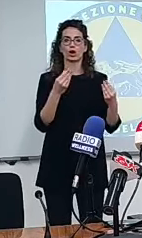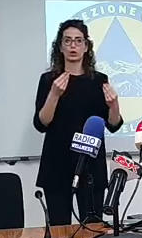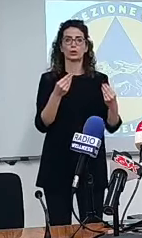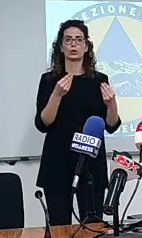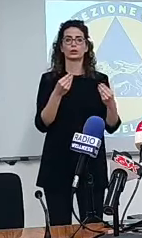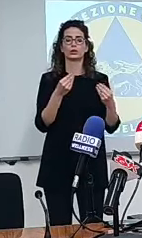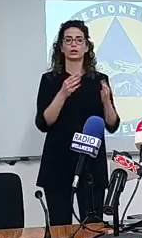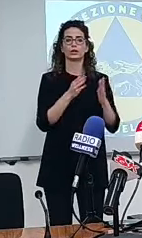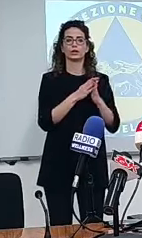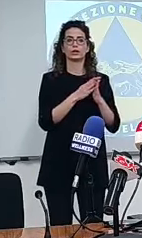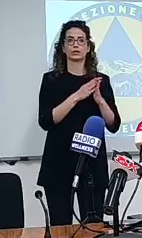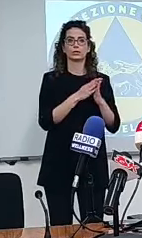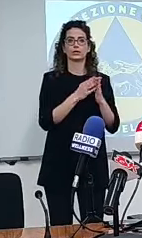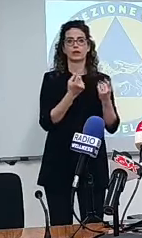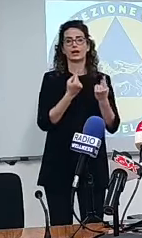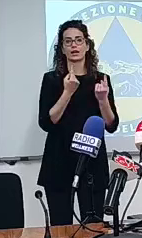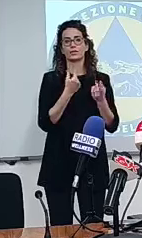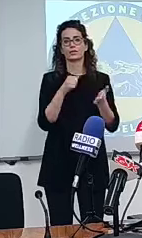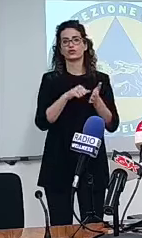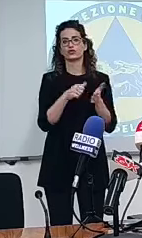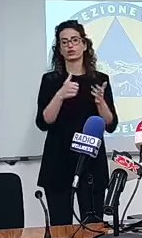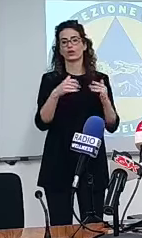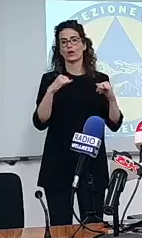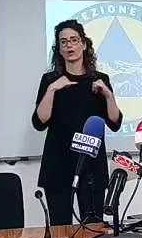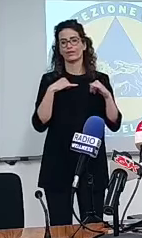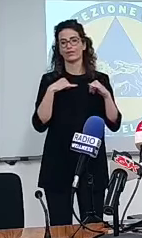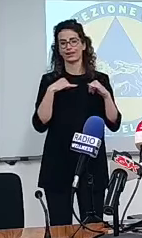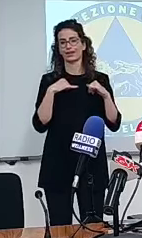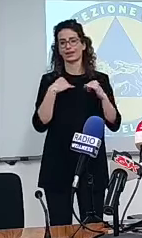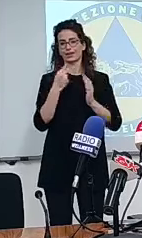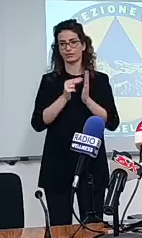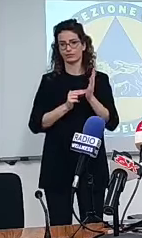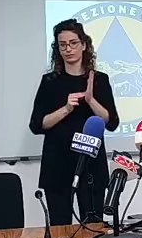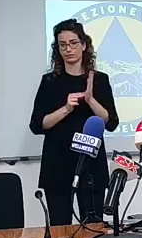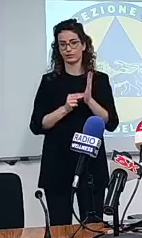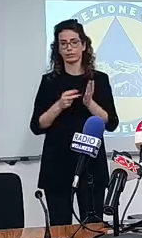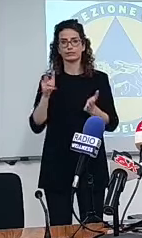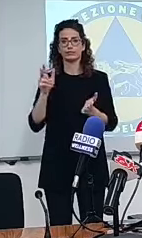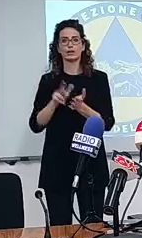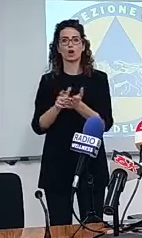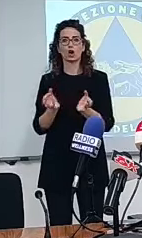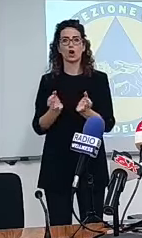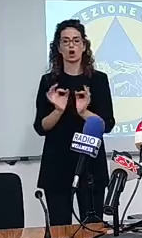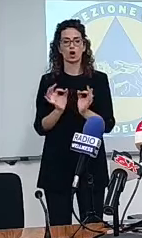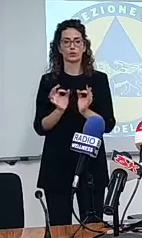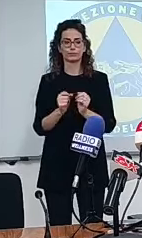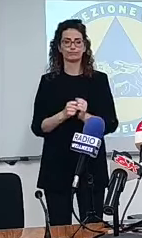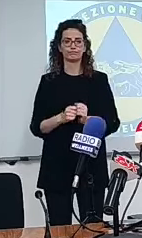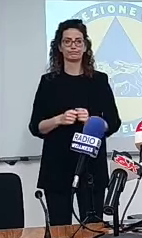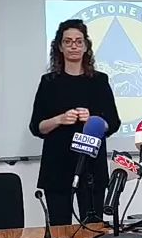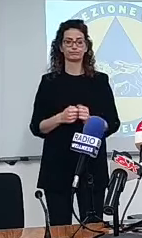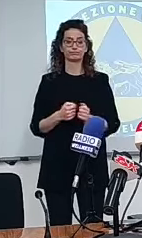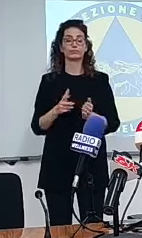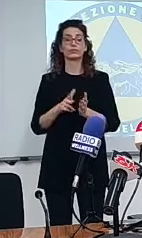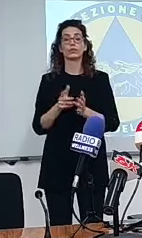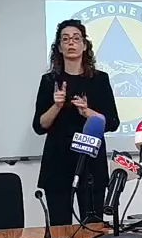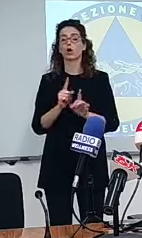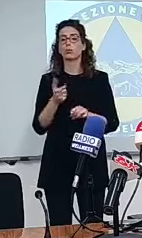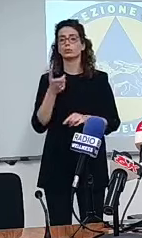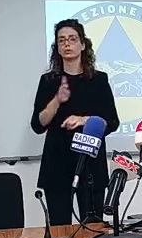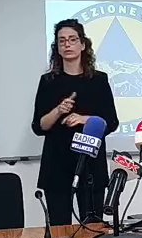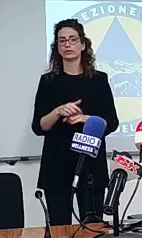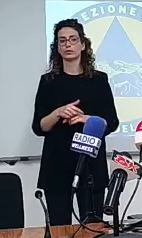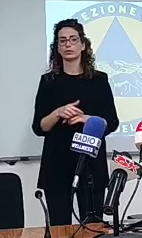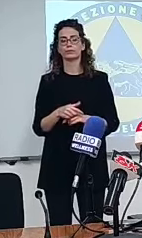famose linee guida per i centri estivi, no? Che non sono ancora state emanate. E non sono state emanate perché